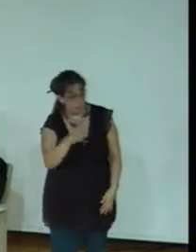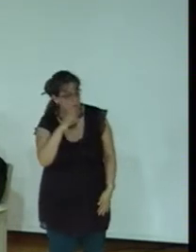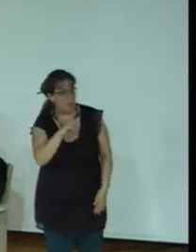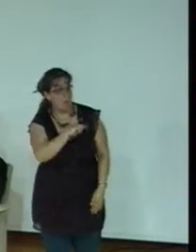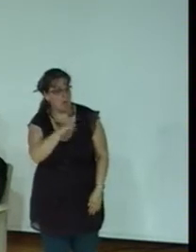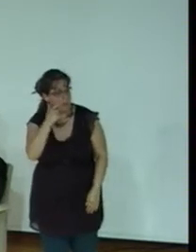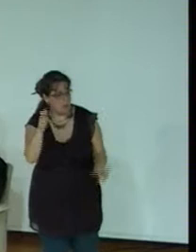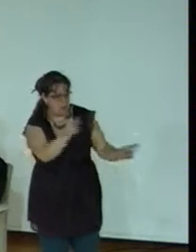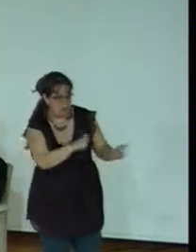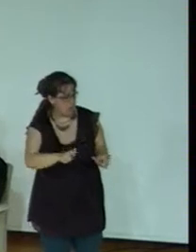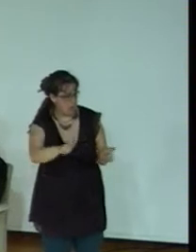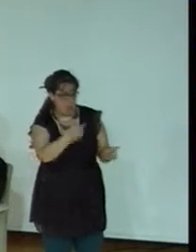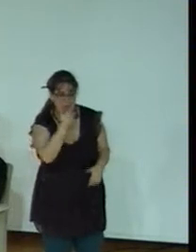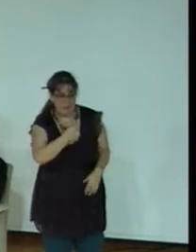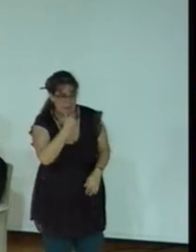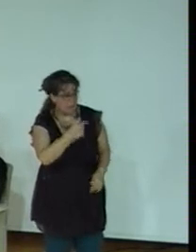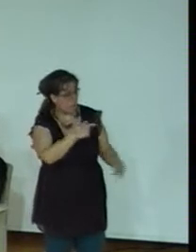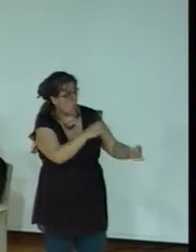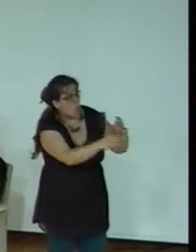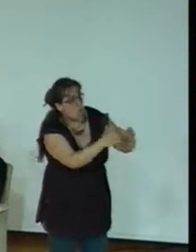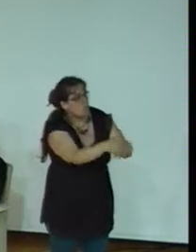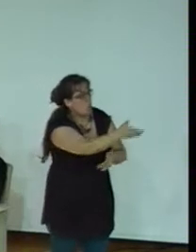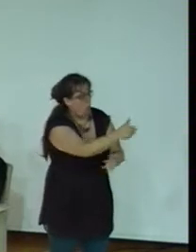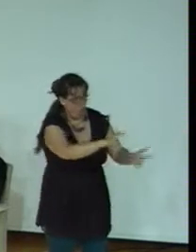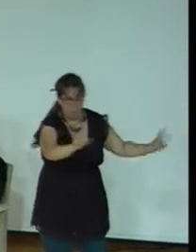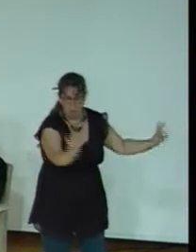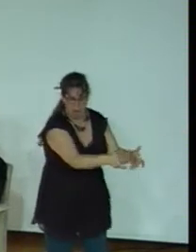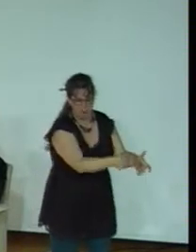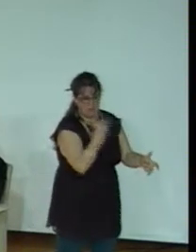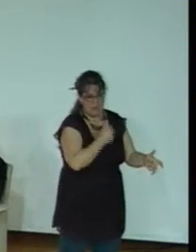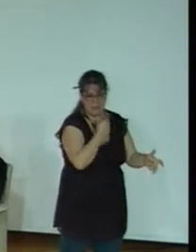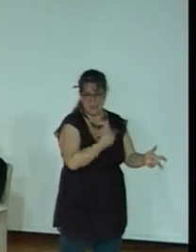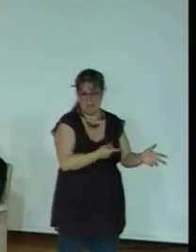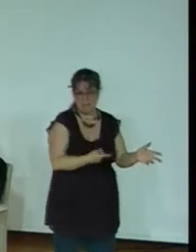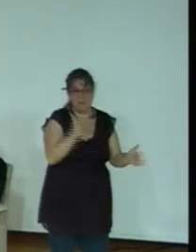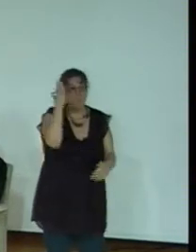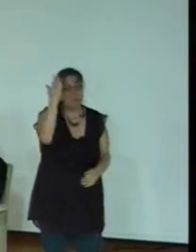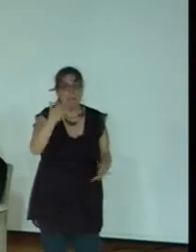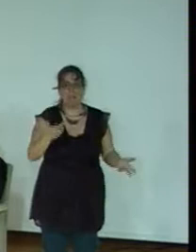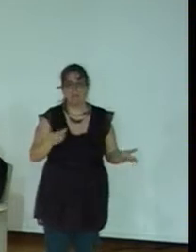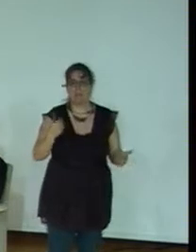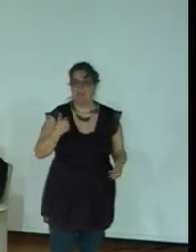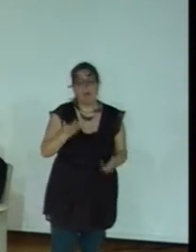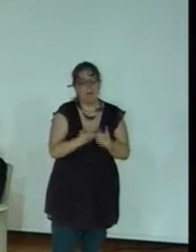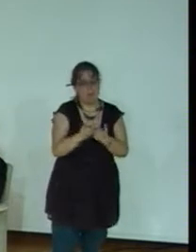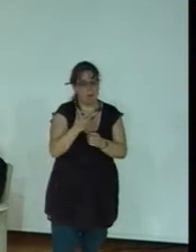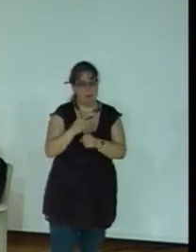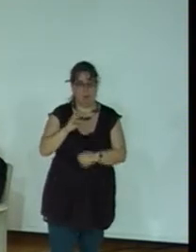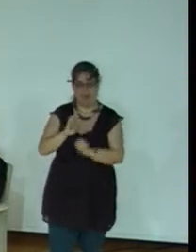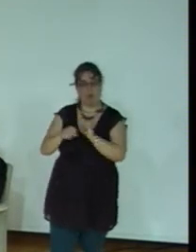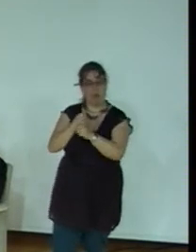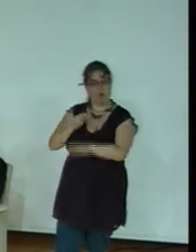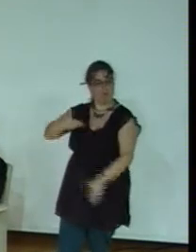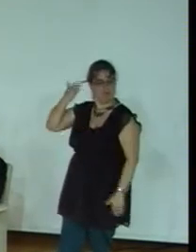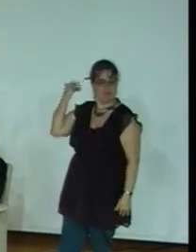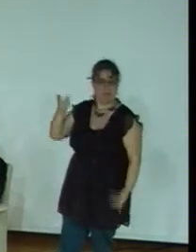les communication des gens qu'on n'avait pas avant. C'est-à-dire l'État le plus dictatorial il y a 40 ans était limité